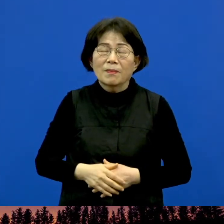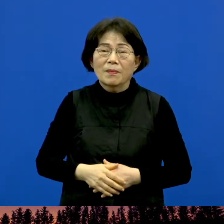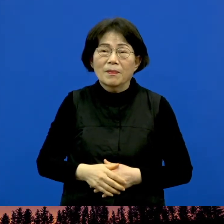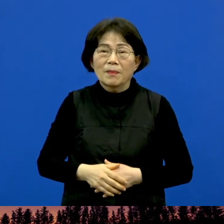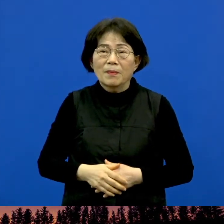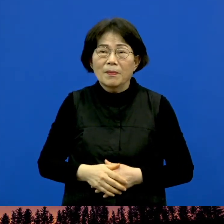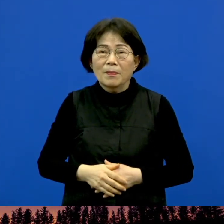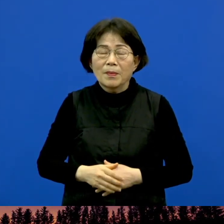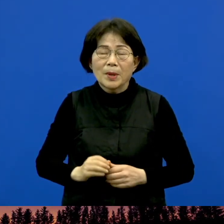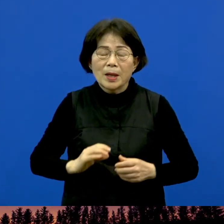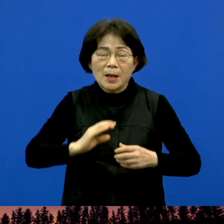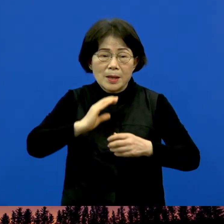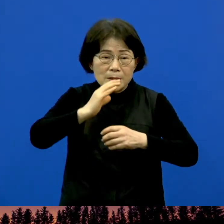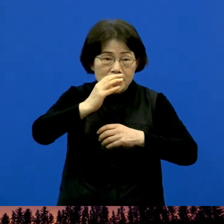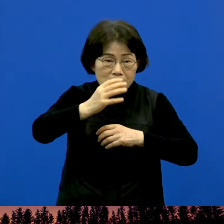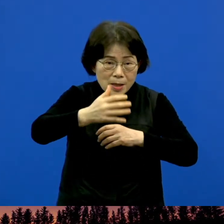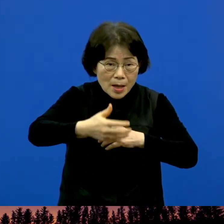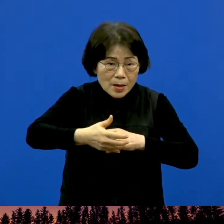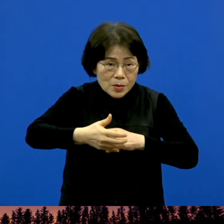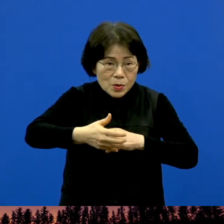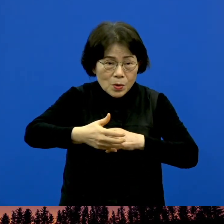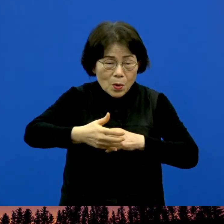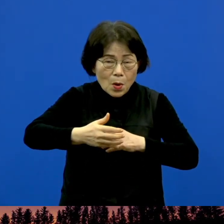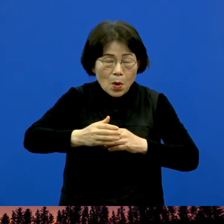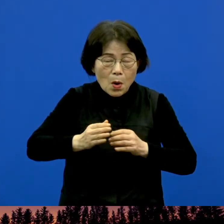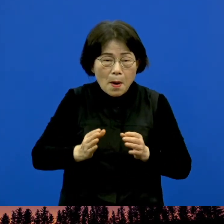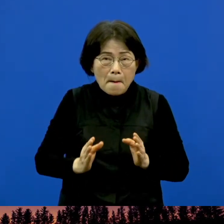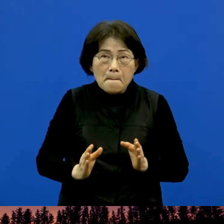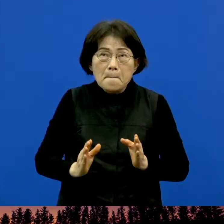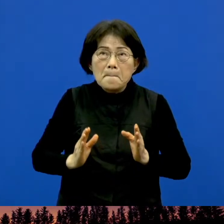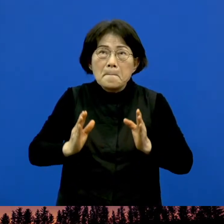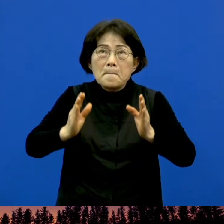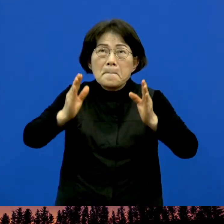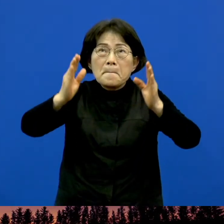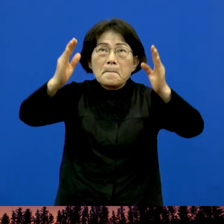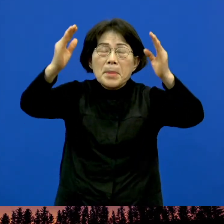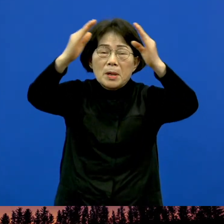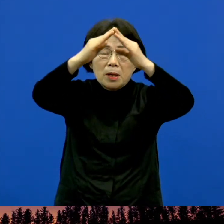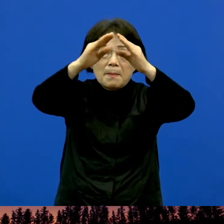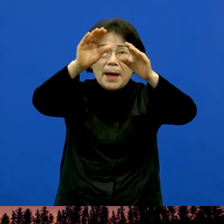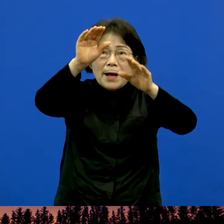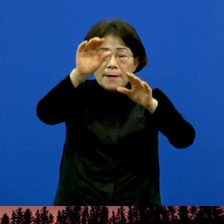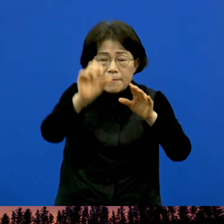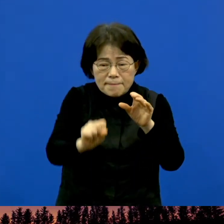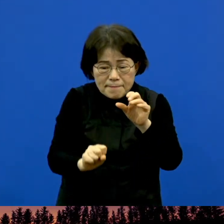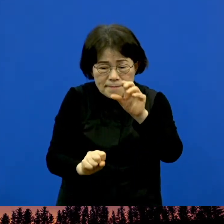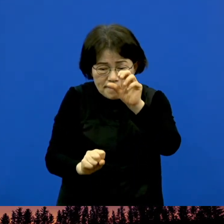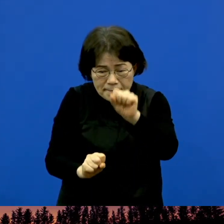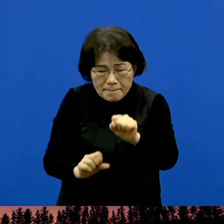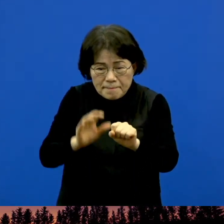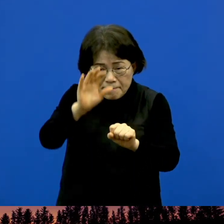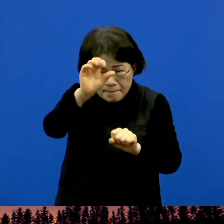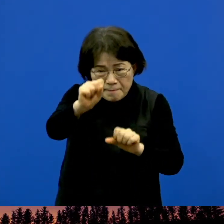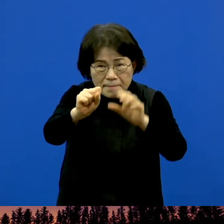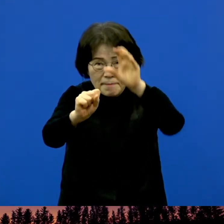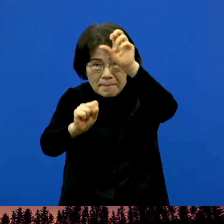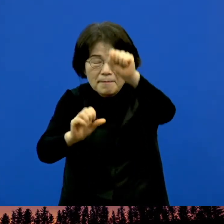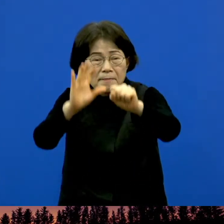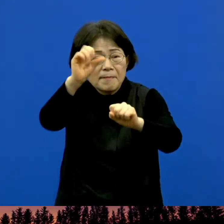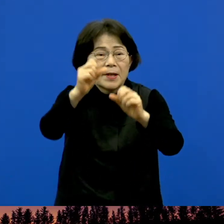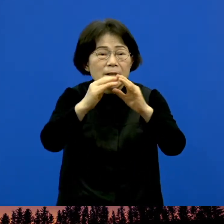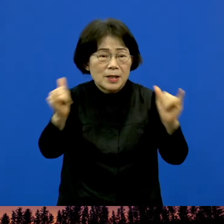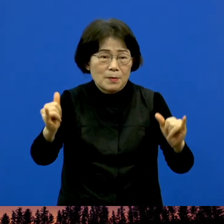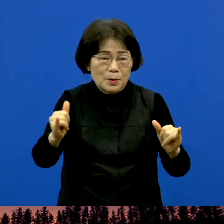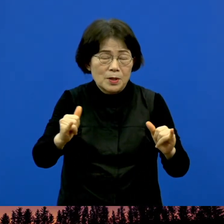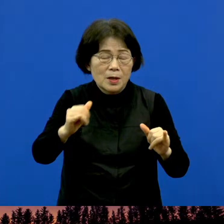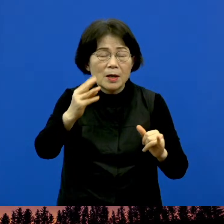여러분 요즘 세계적으로 돌아다니는 그 높은 빌딩만 맨손으로 올라가는 사람 있죠. 기록을 세우는 사람. 이 롯데 서울의